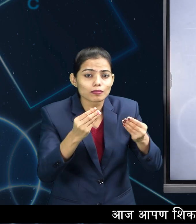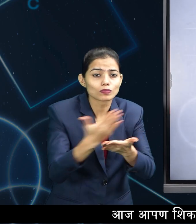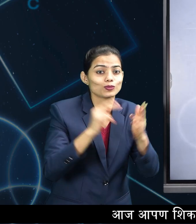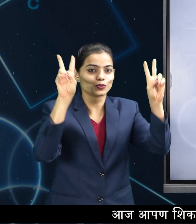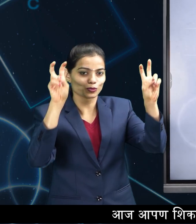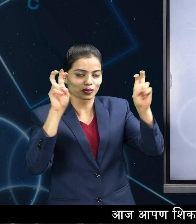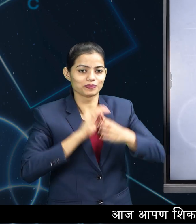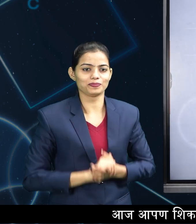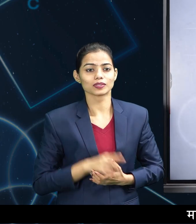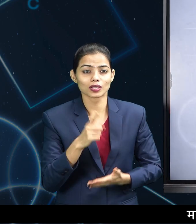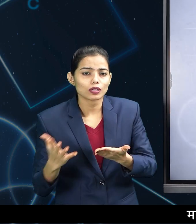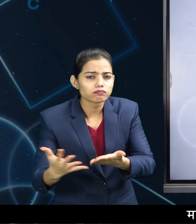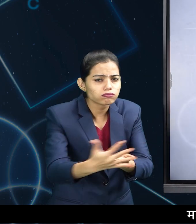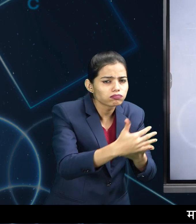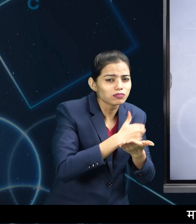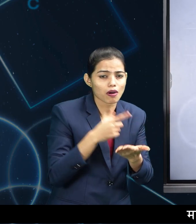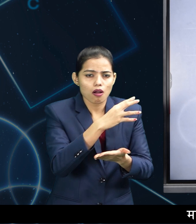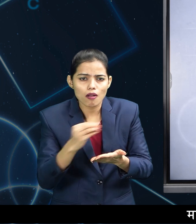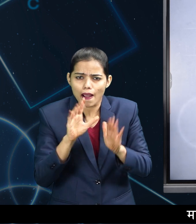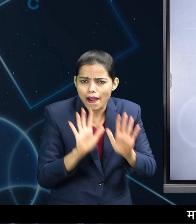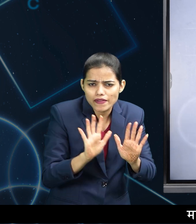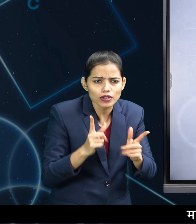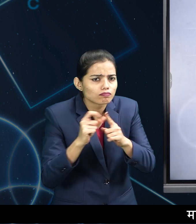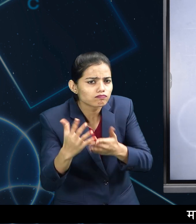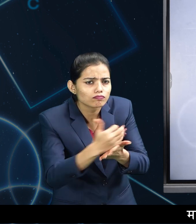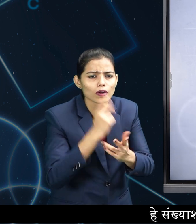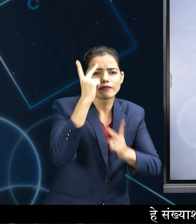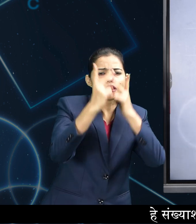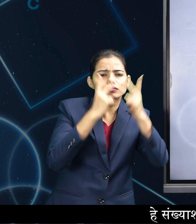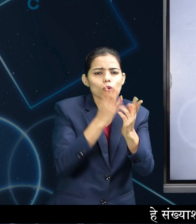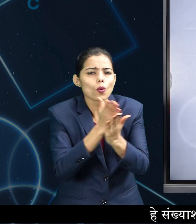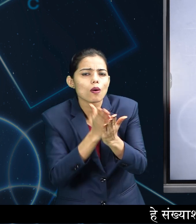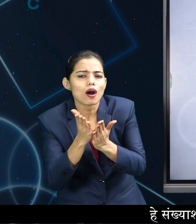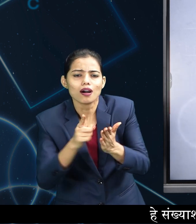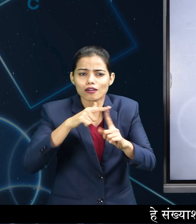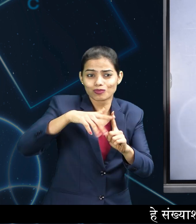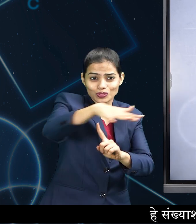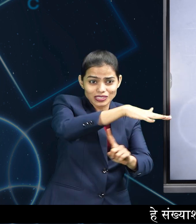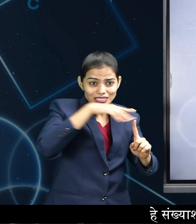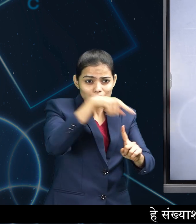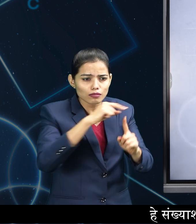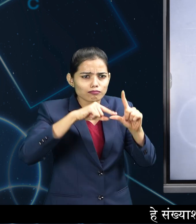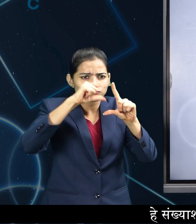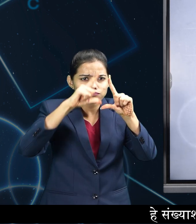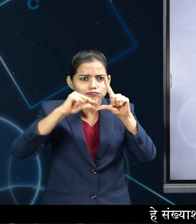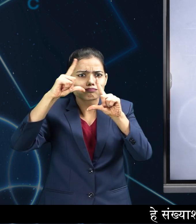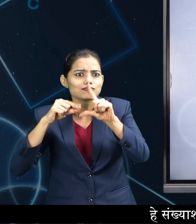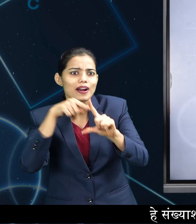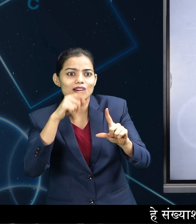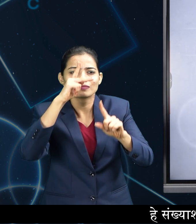सादरीकरण. माहितीचे संकलन आणि सादरीकरण हे संख्याशास्त्राच्या क्षेत्रातील महत्त्वाचे घटक